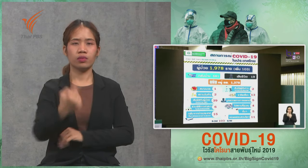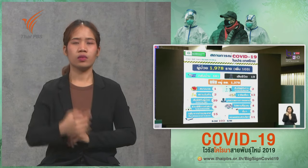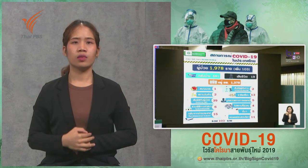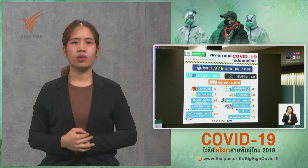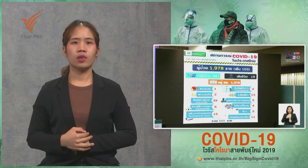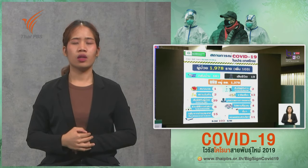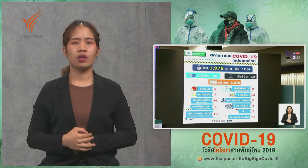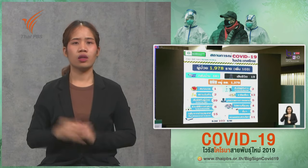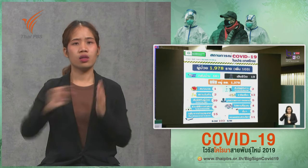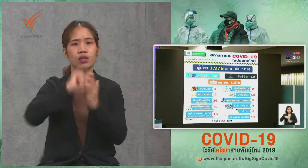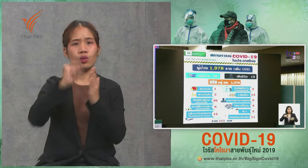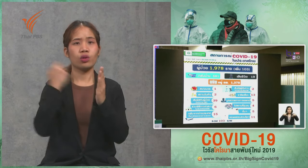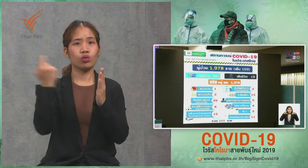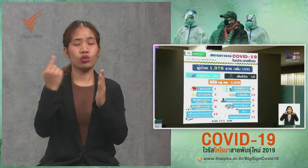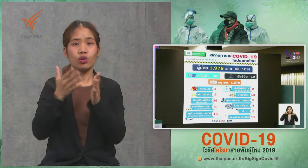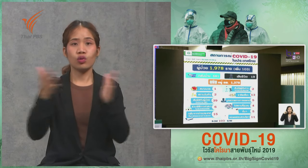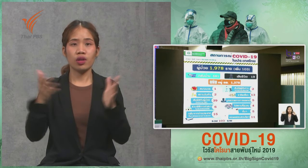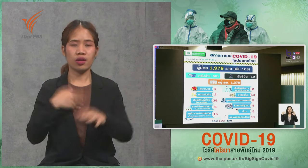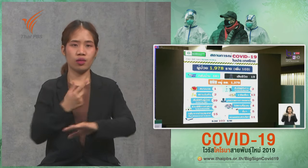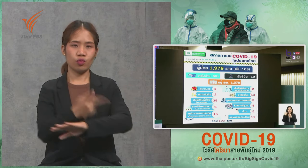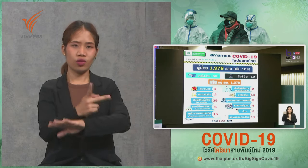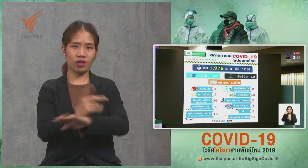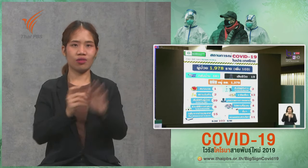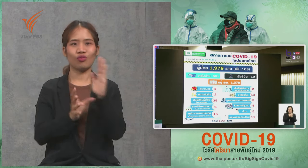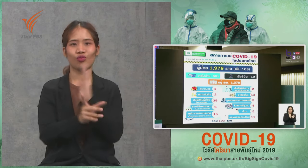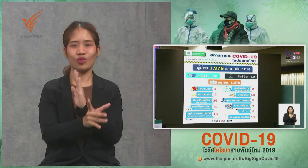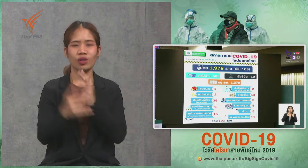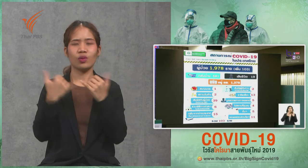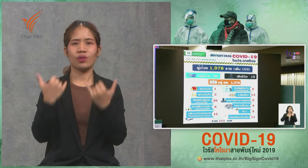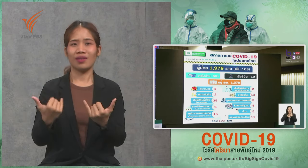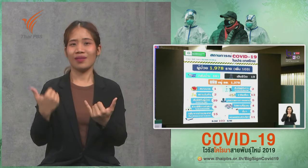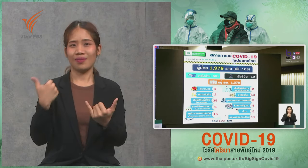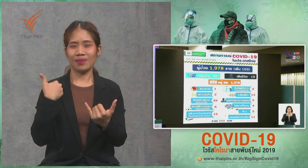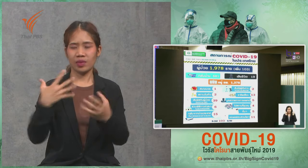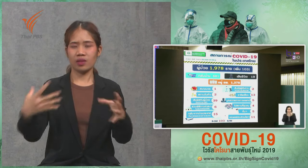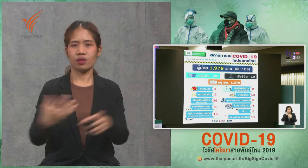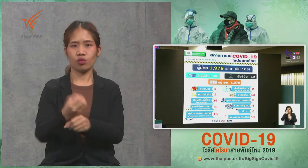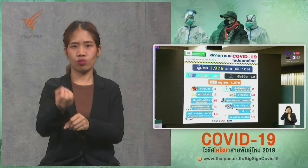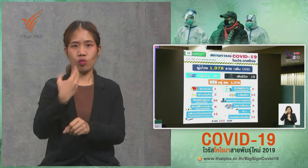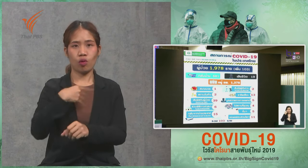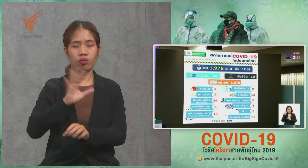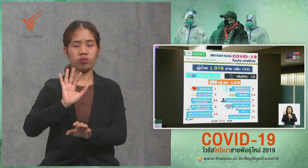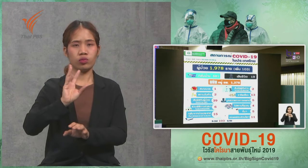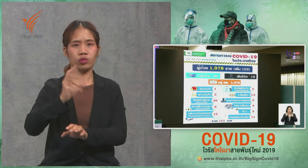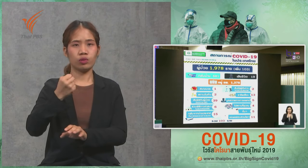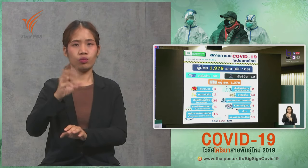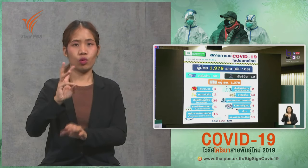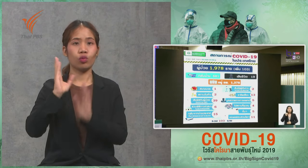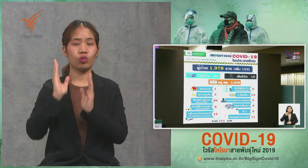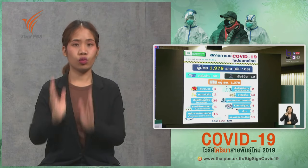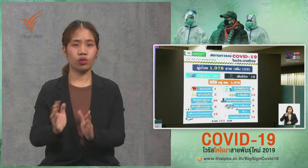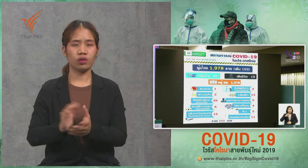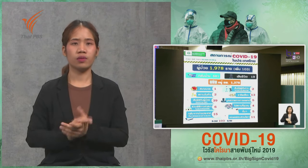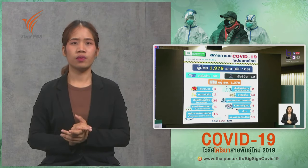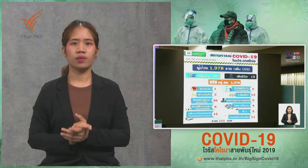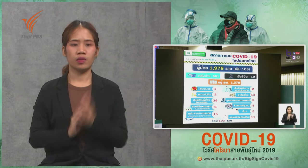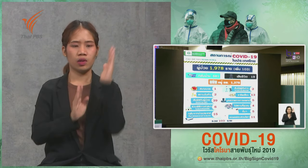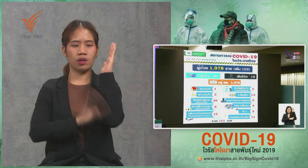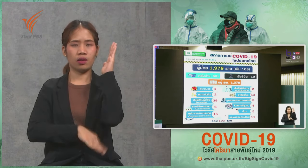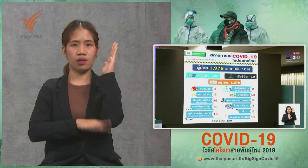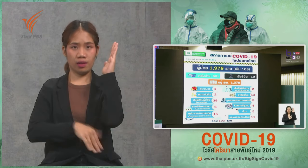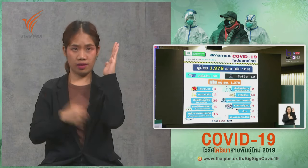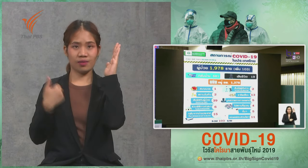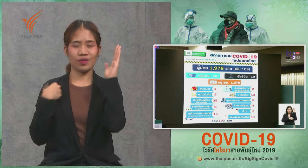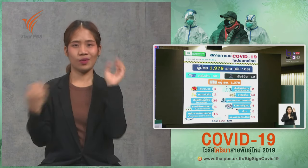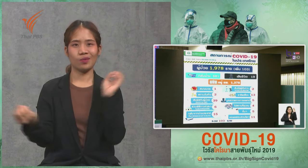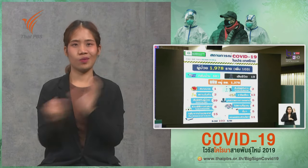จังหวัดท่องเที่ยวใหญ่ๆนะครับอย่างภูเก็ตกับชลบุรีวันนี้ก็มีรายงานเพิ่มเข้ามา16คนนะครับจังหวัดชายแดนใต้ซึ่งมีผลกระ